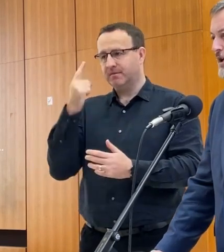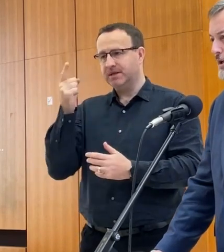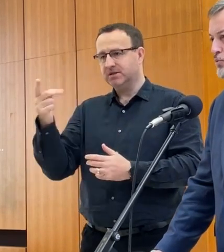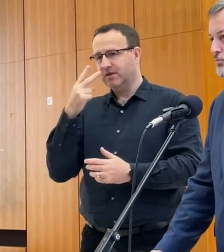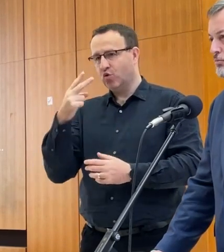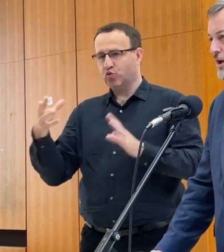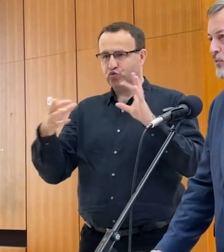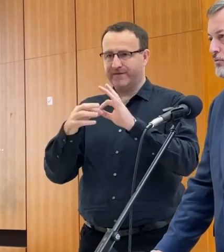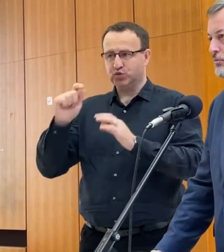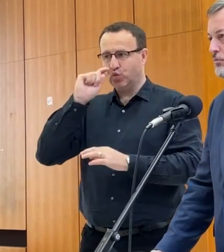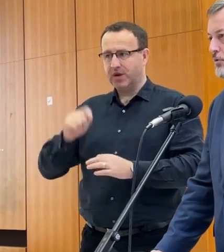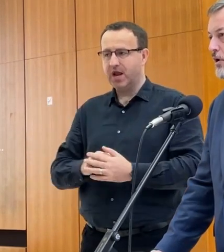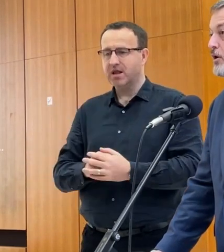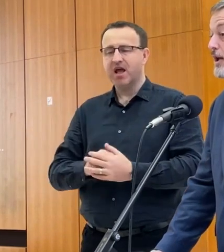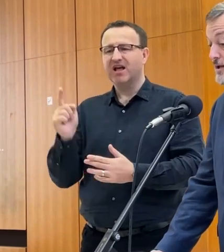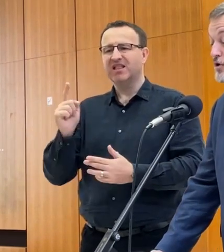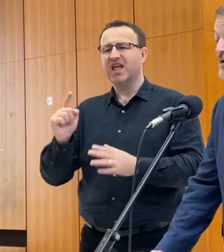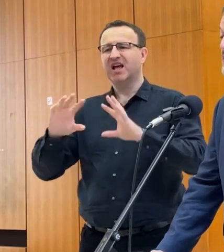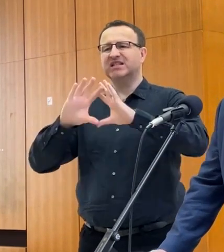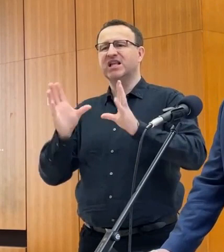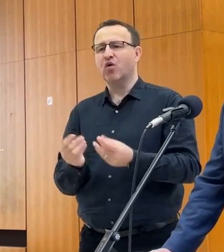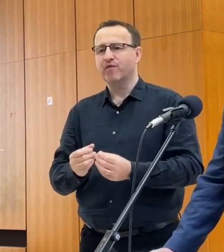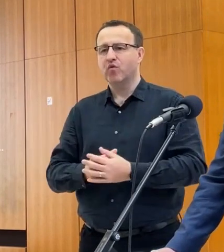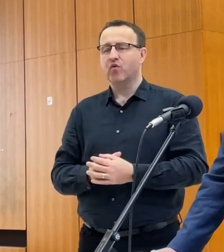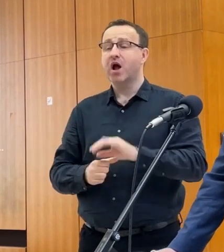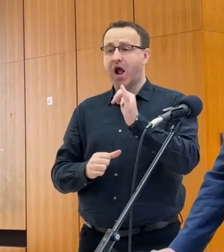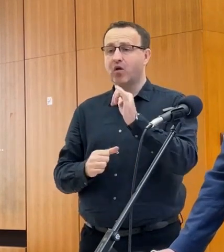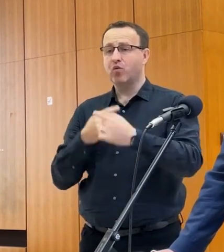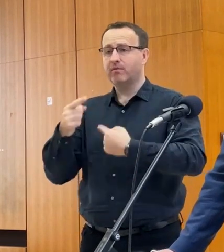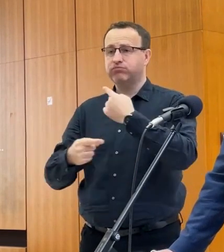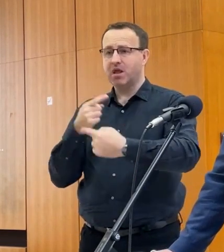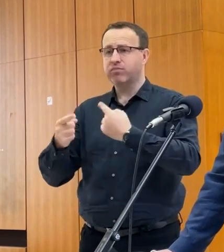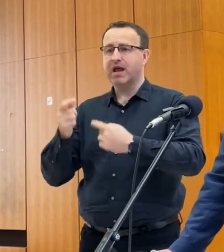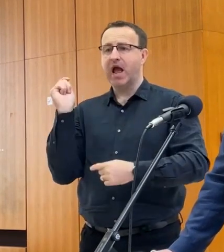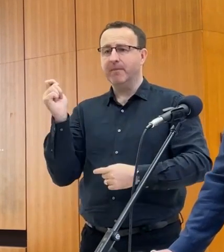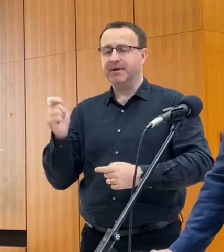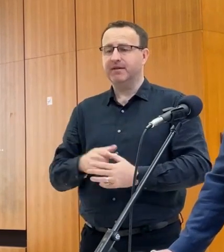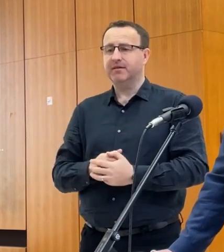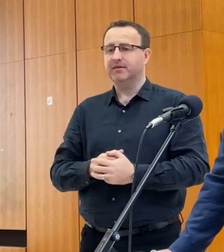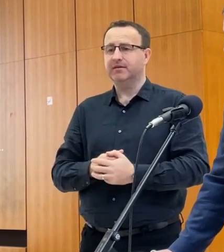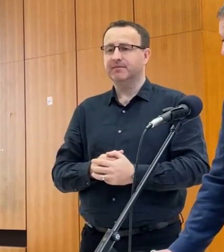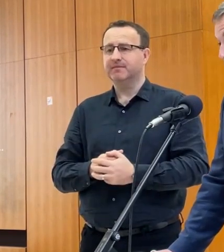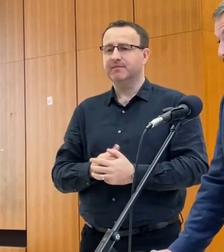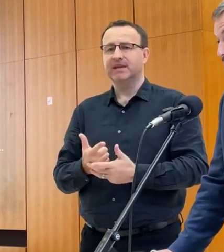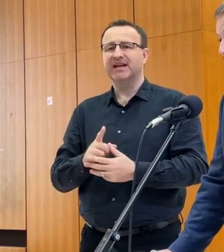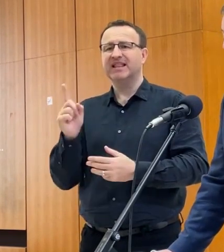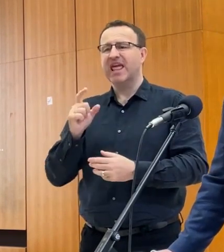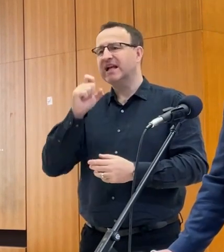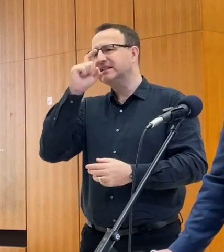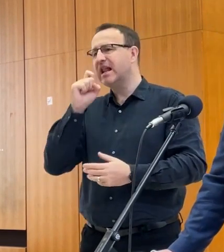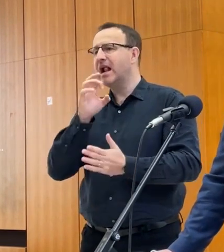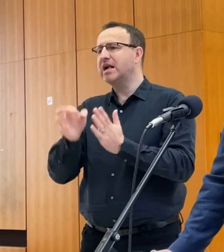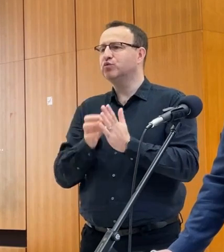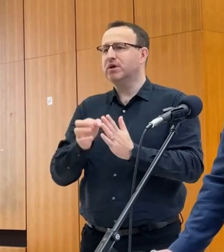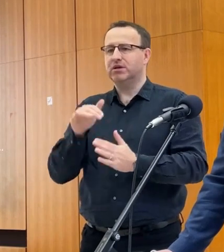vzhľadom na Ukrajinu? Nie, alebo celkovo. Samozrejme, v priebehu apríla ani by som nepovedal, že zlá situácia, ktorá